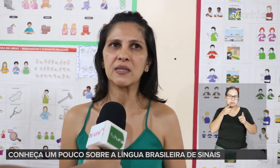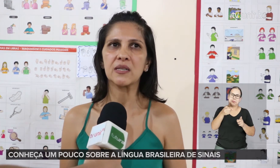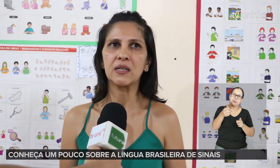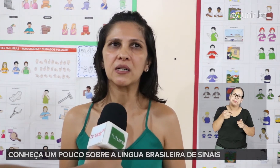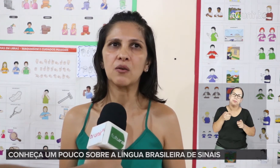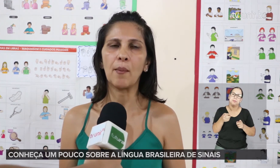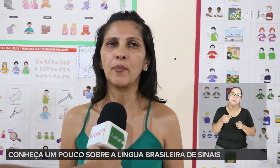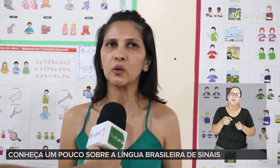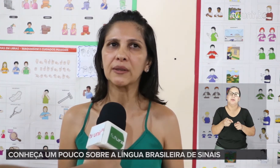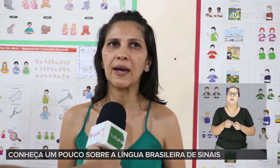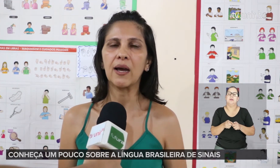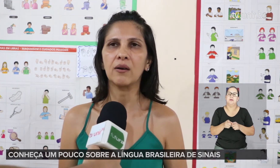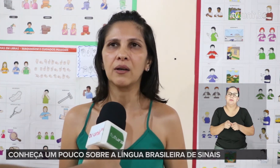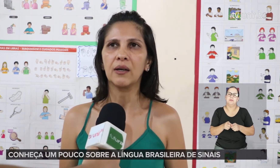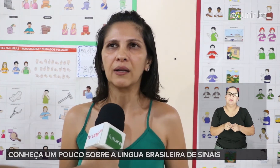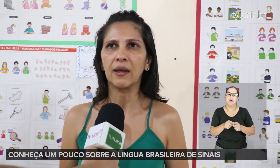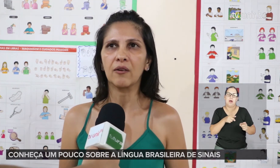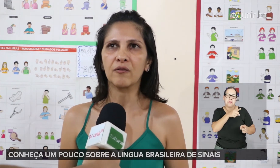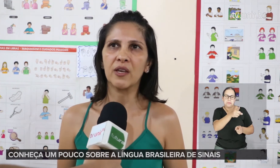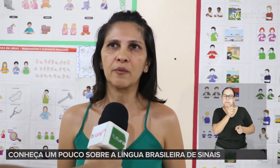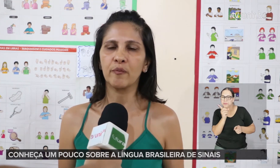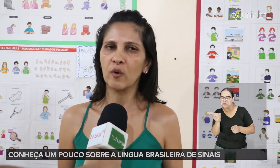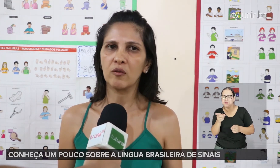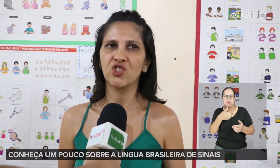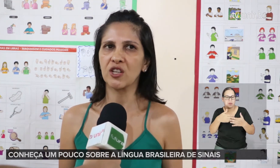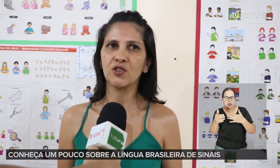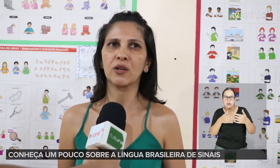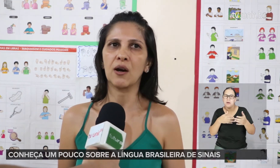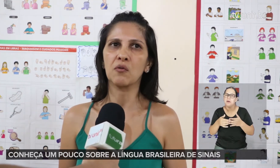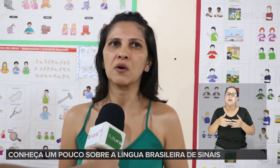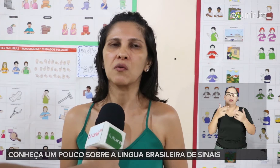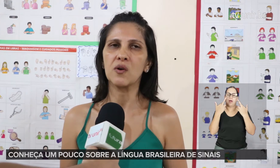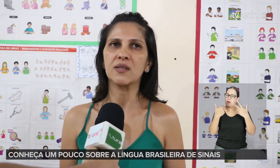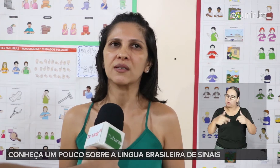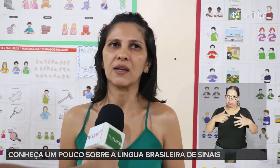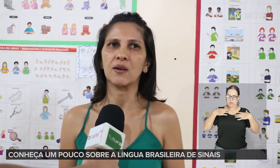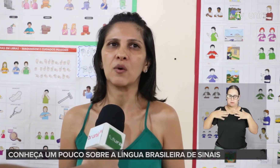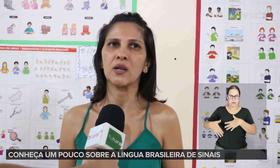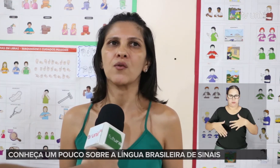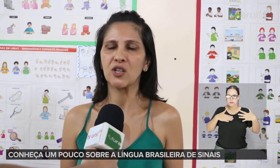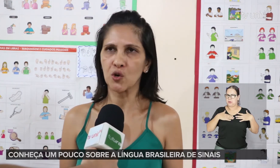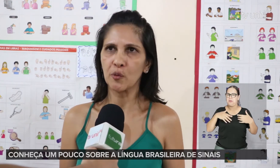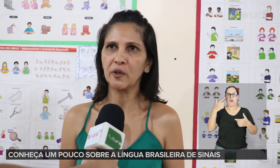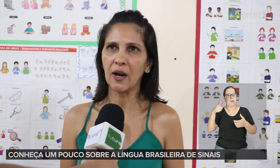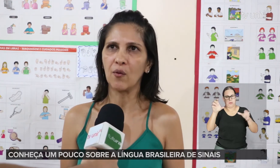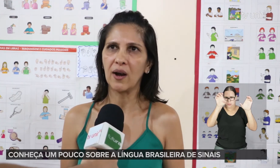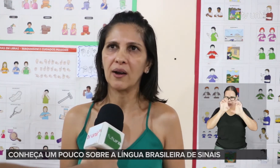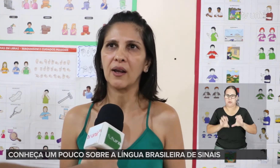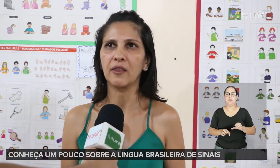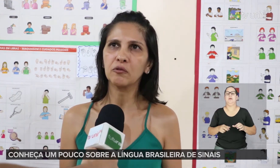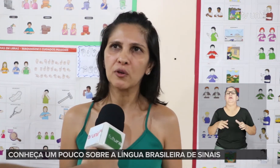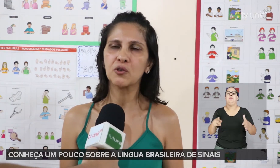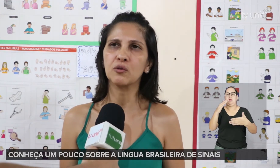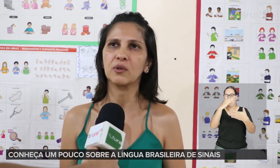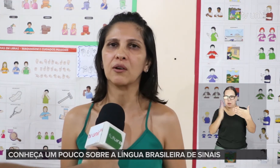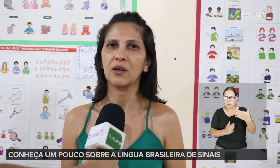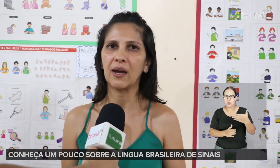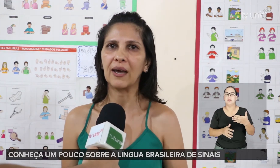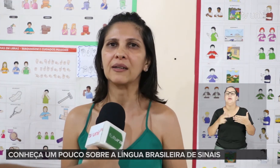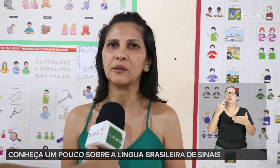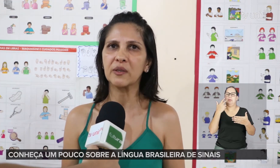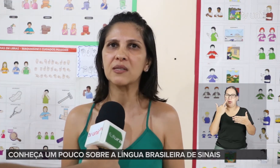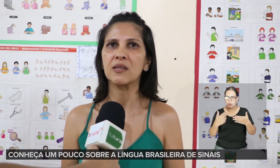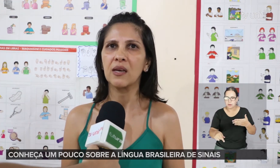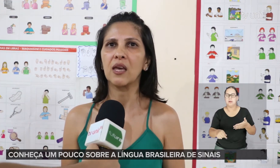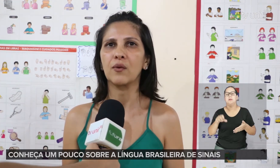só uma expressão, apontar, né, direcionar alguma coisa, que daí é uma linguagem corporal. Ela não tem uma estrutura.